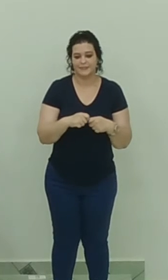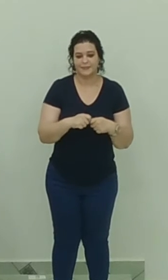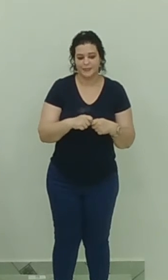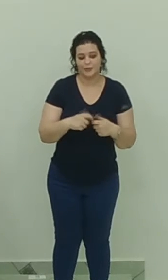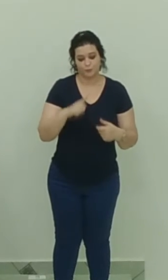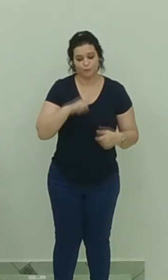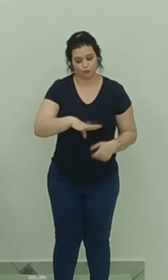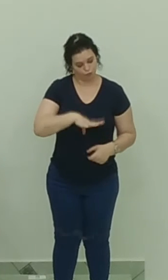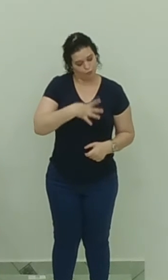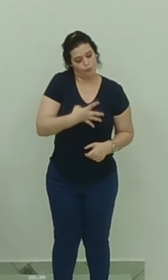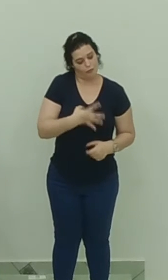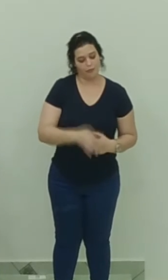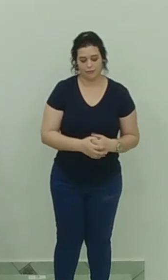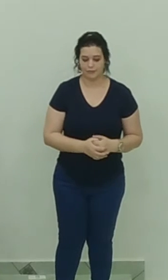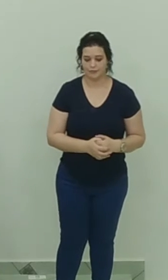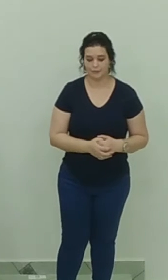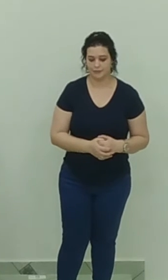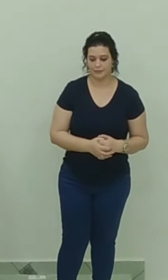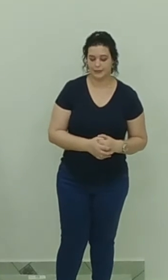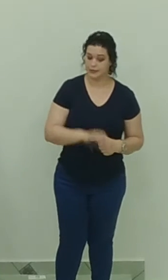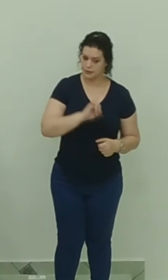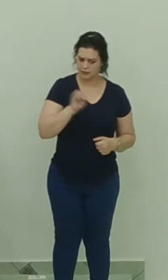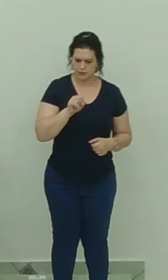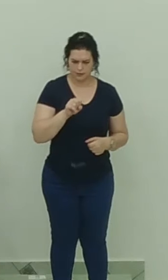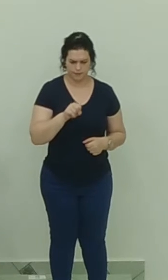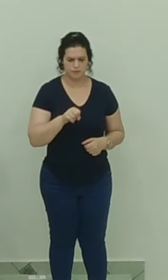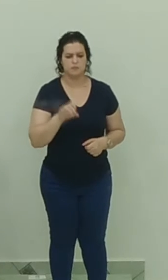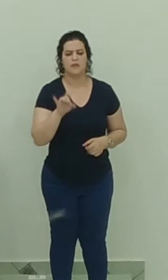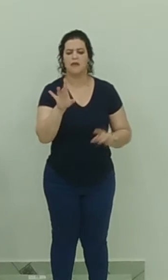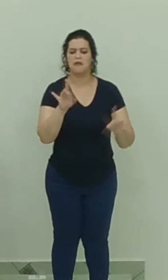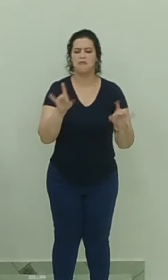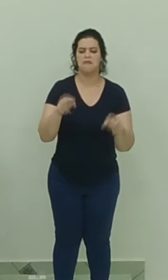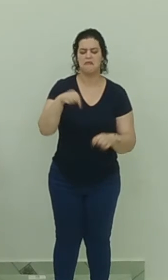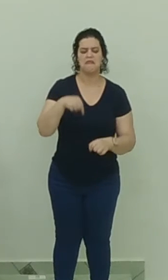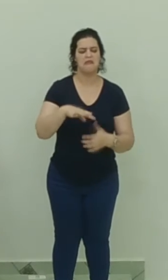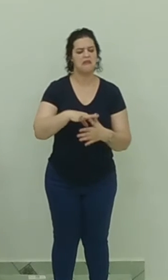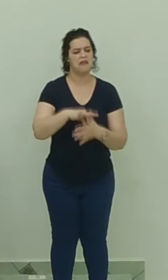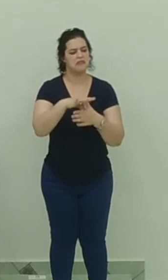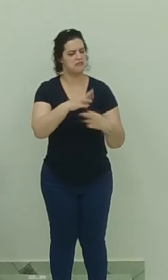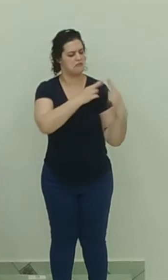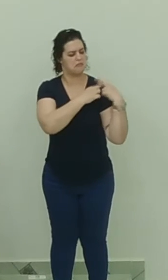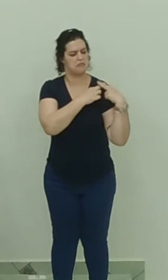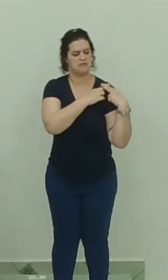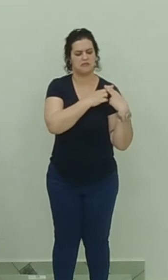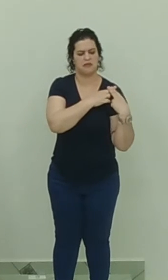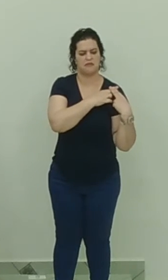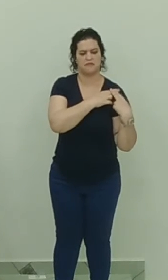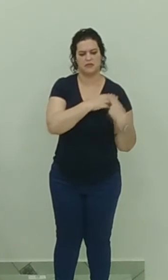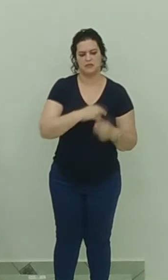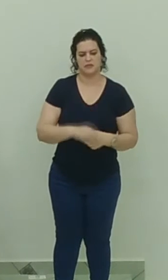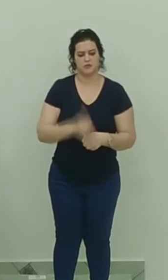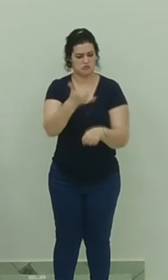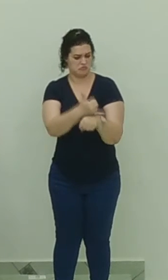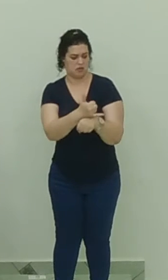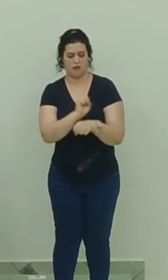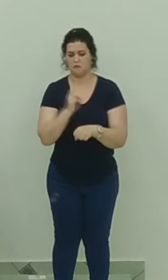arriscar. Se você é líder, pai de família, encarregado, chefe, professor, não importa